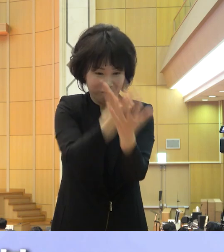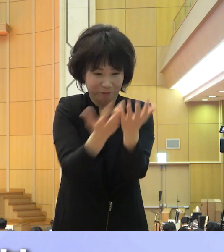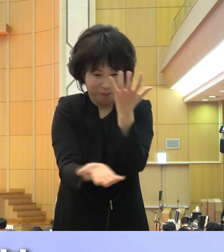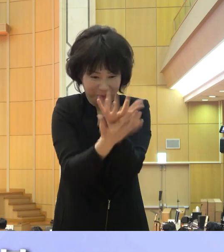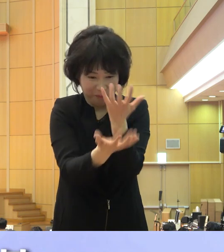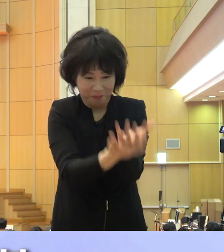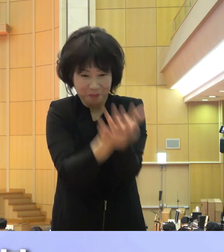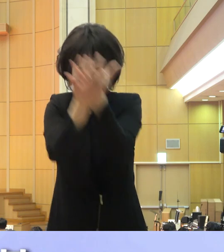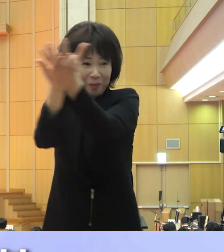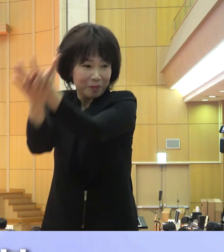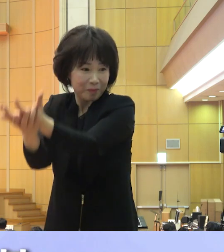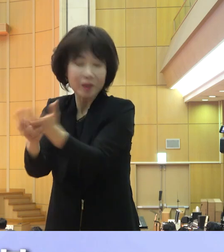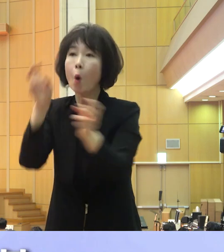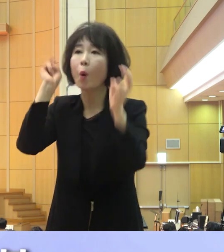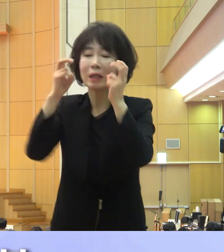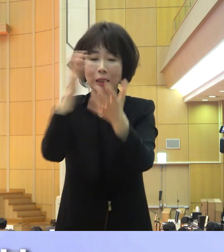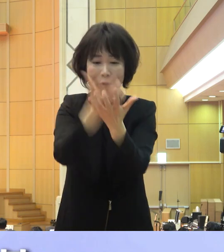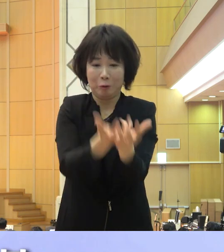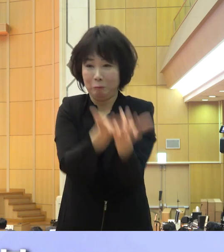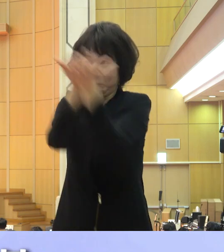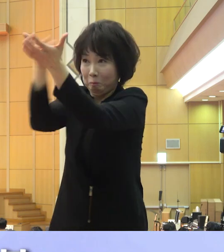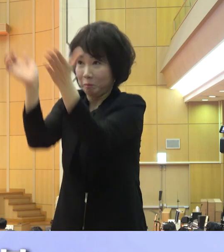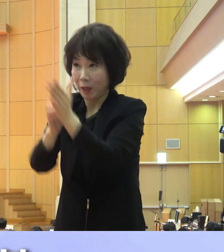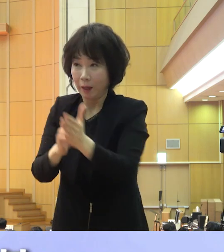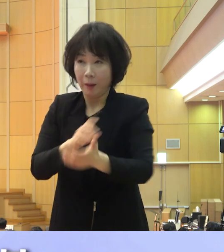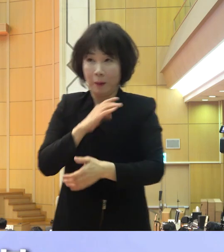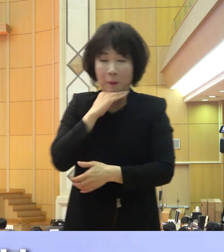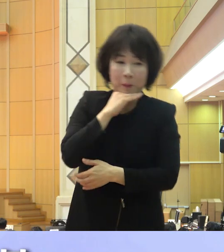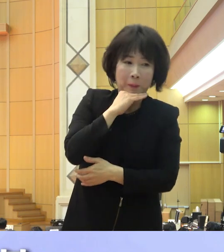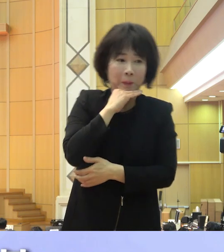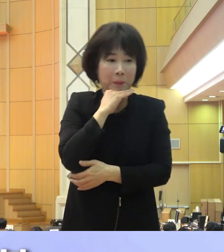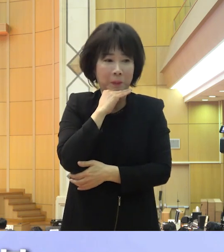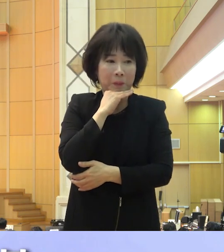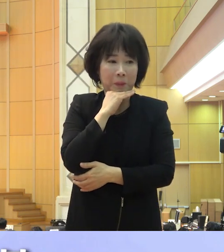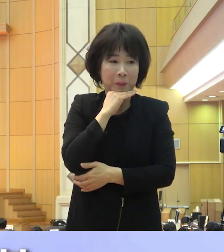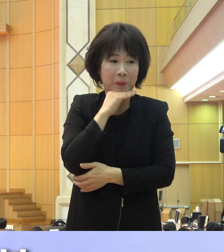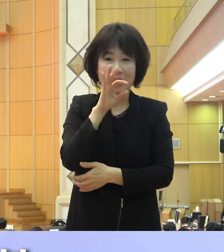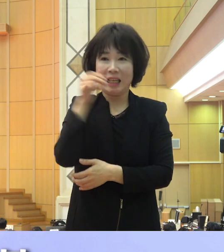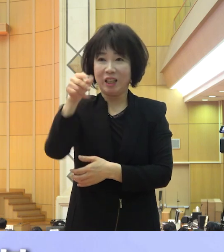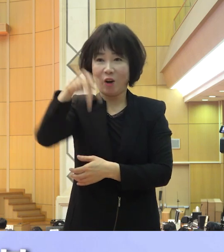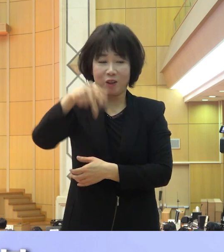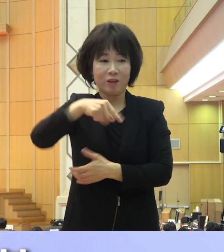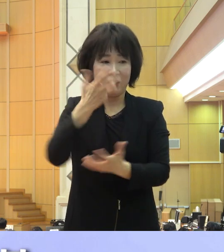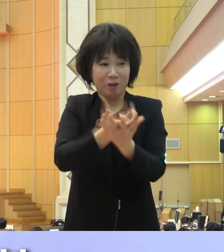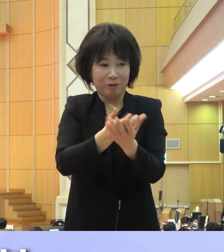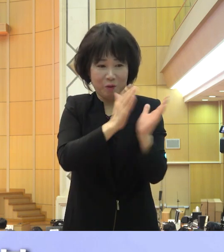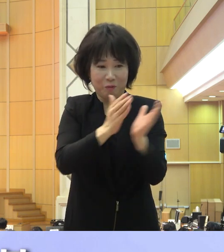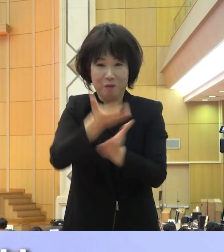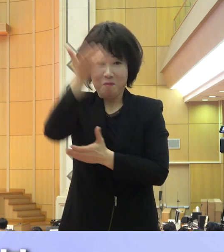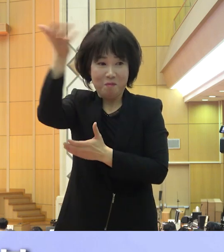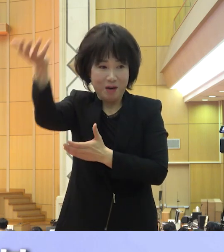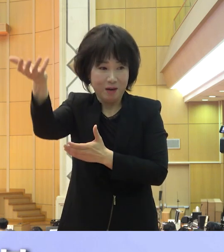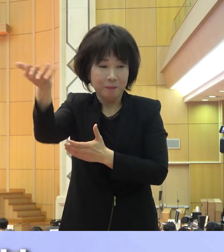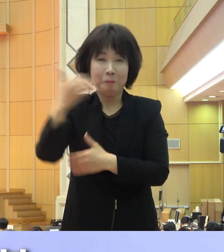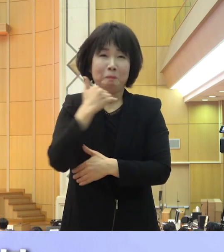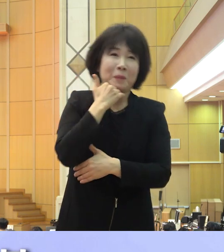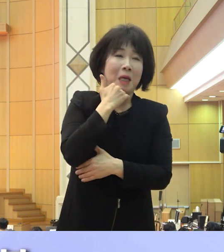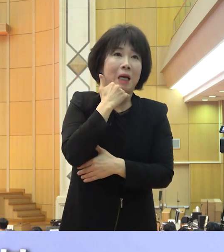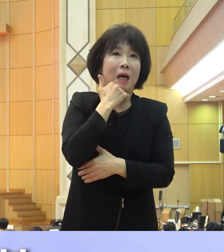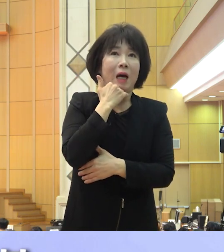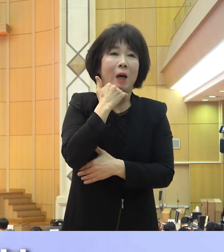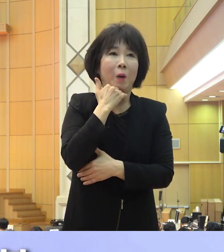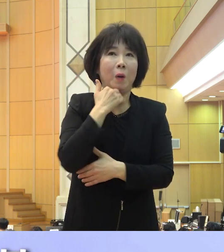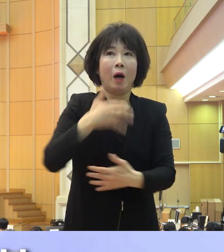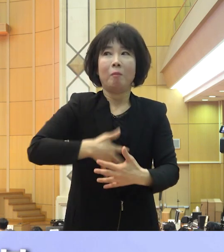서류 저런 서류도 붙이고 딱 졸업증명서 딱 붙이고 이력서 한번 딱 붙이고 딱 해가지고 딱 갖다 내라